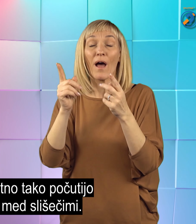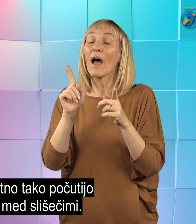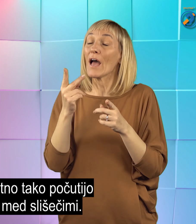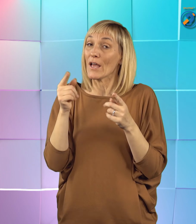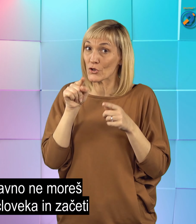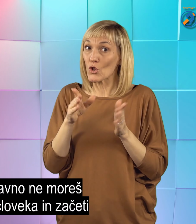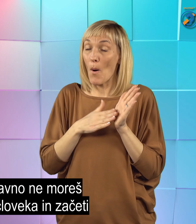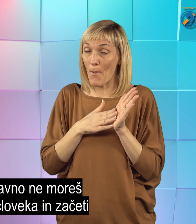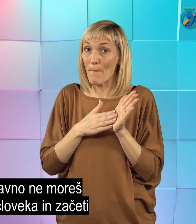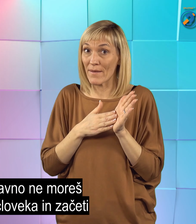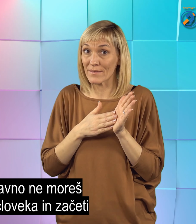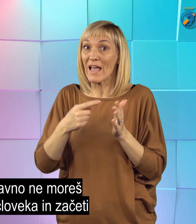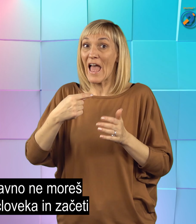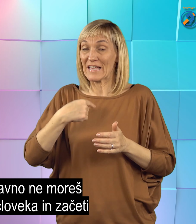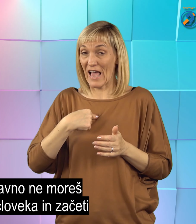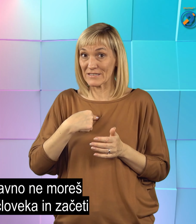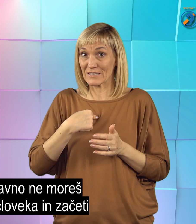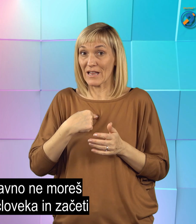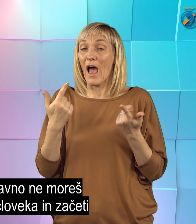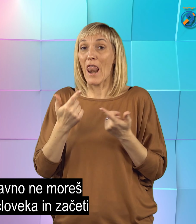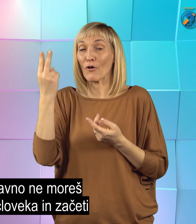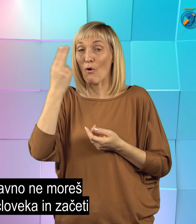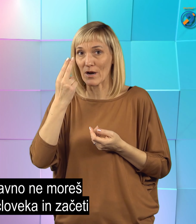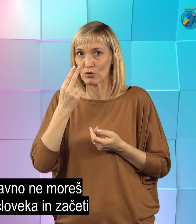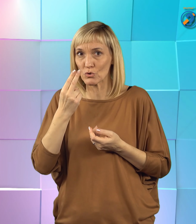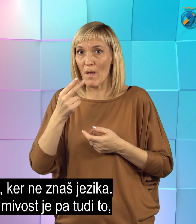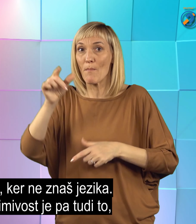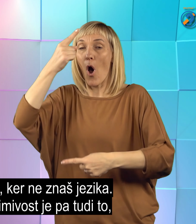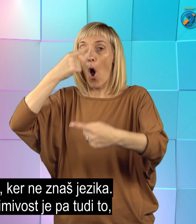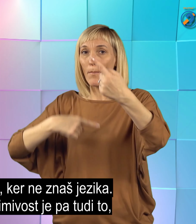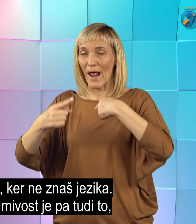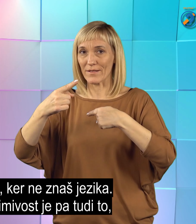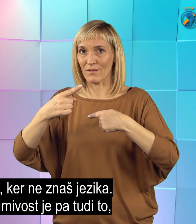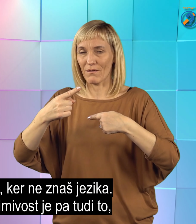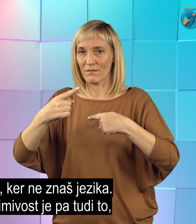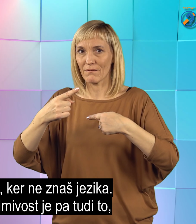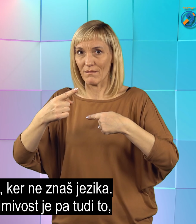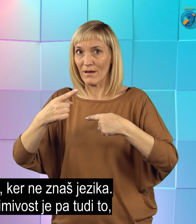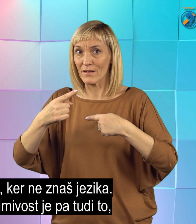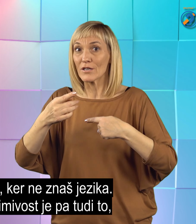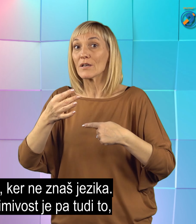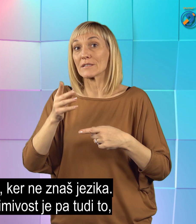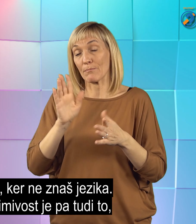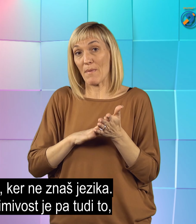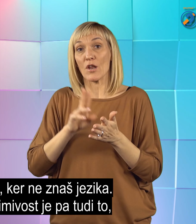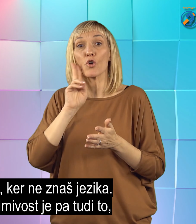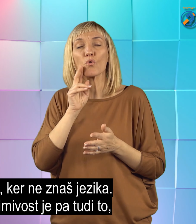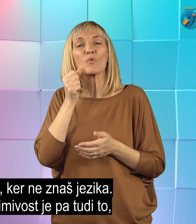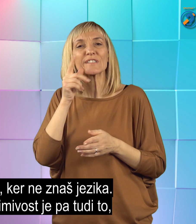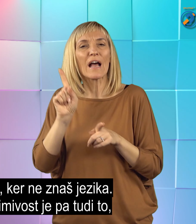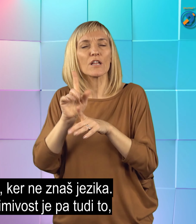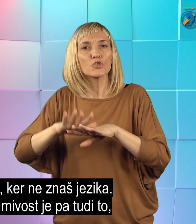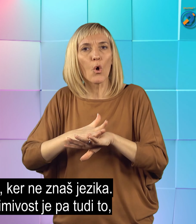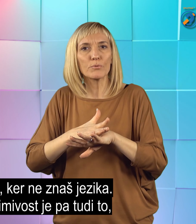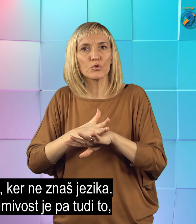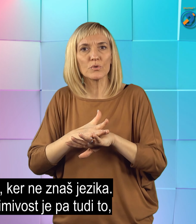Torej, ko enostavno ne moreš stopati do človeka in začeti pogovor z njim, ker ne znaš jezika. Morda kot